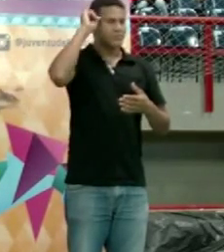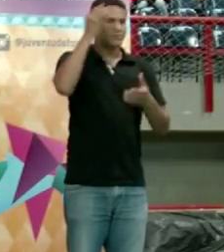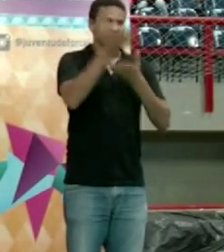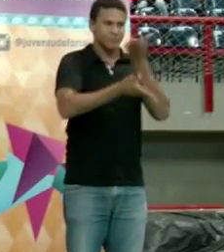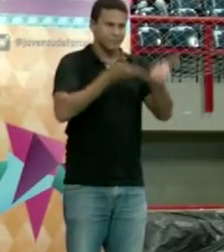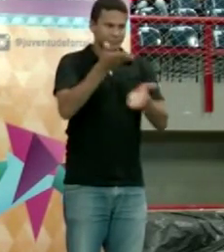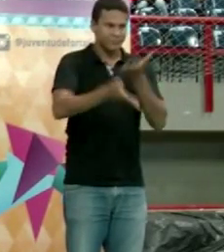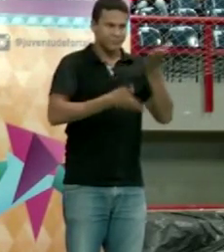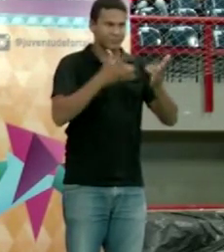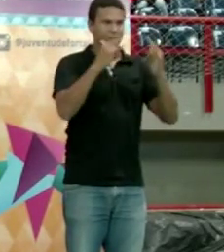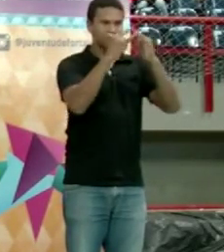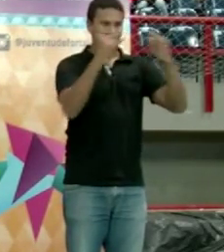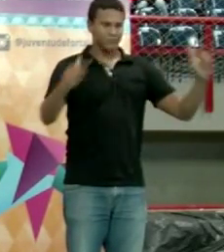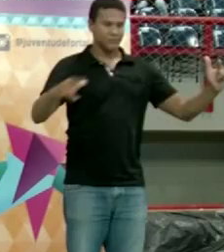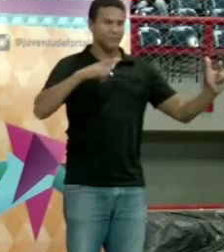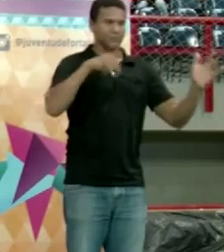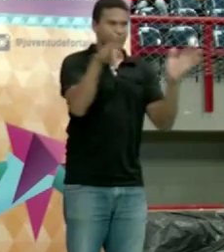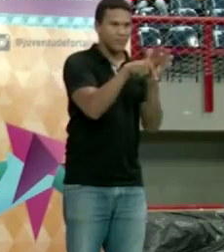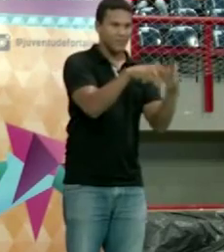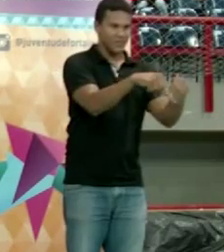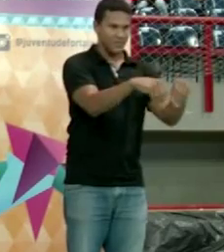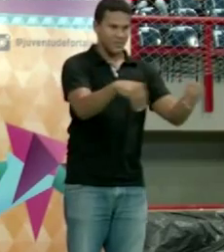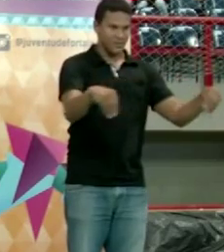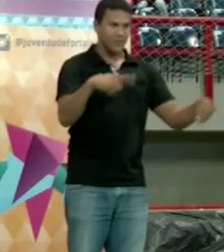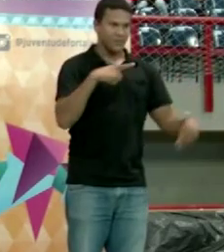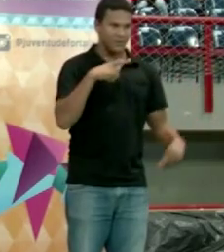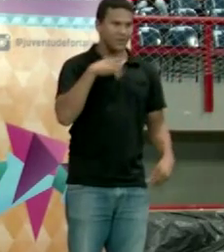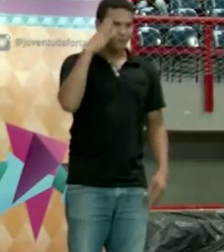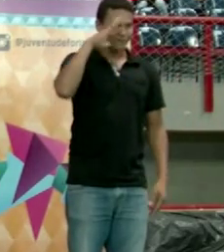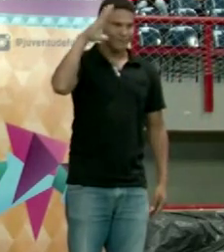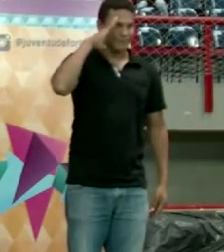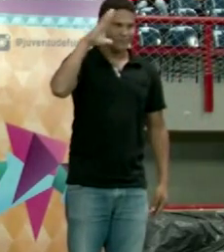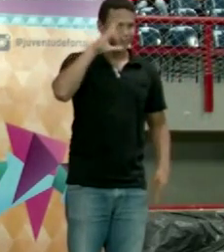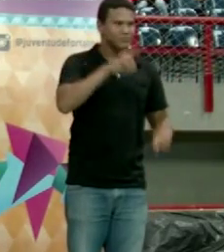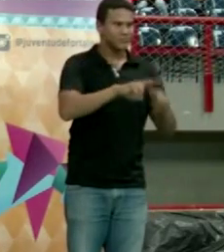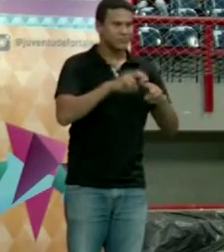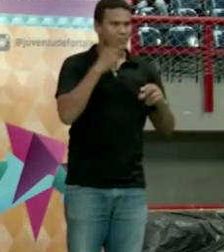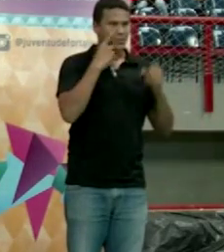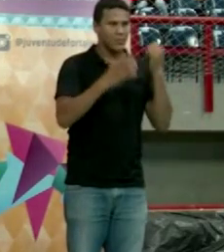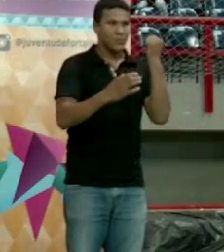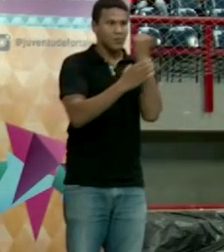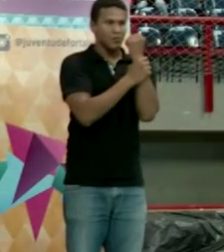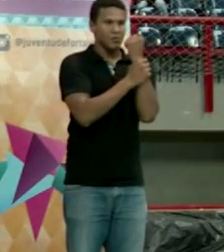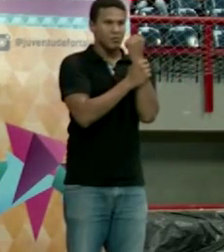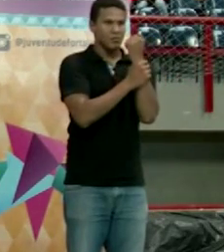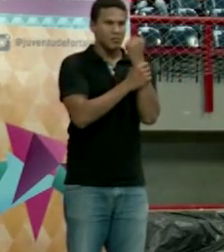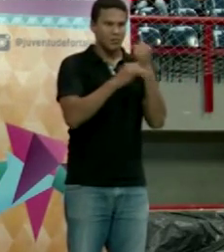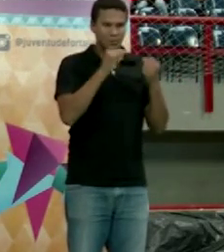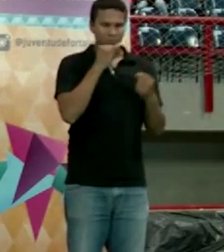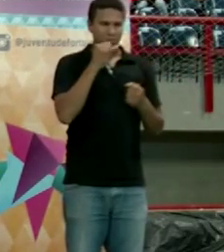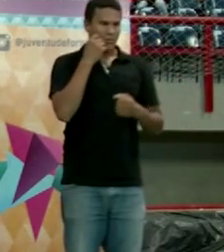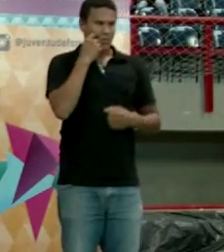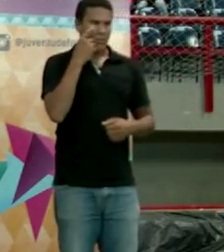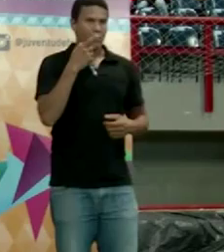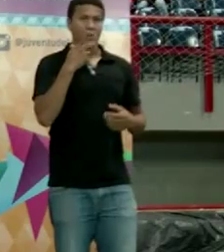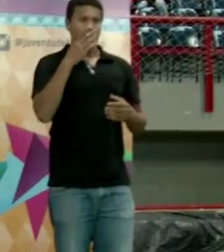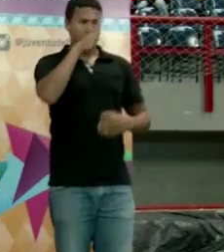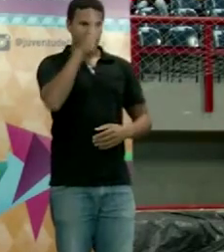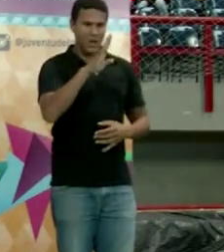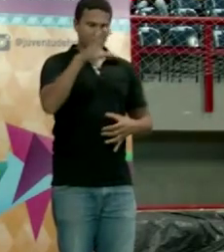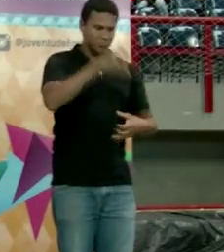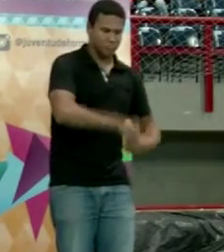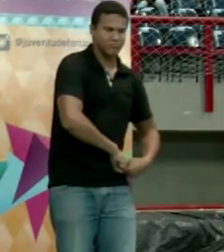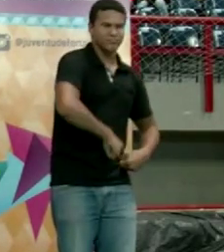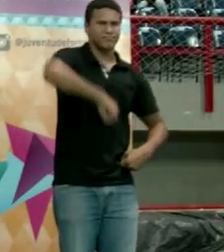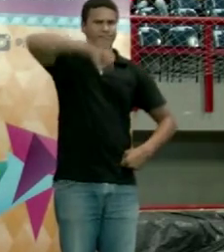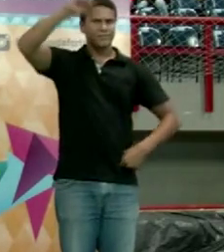fazendeiros, latifundiários. Se garanta. Proclamação da independência do Brasil. Quem foi